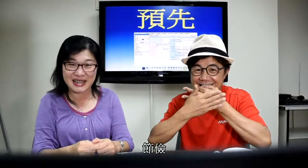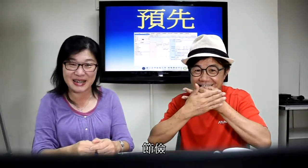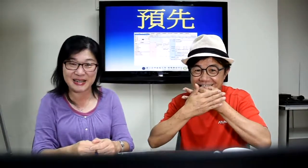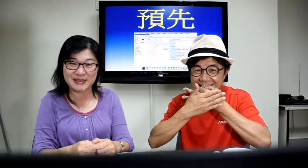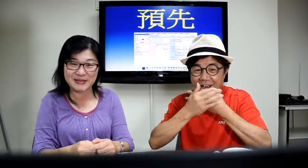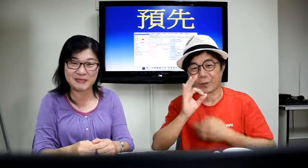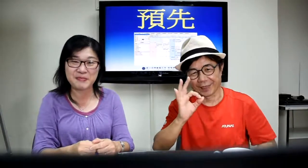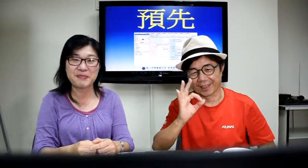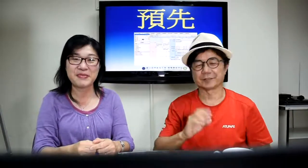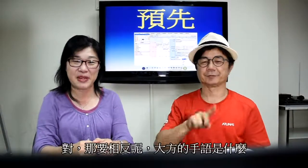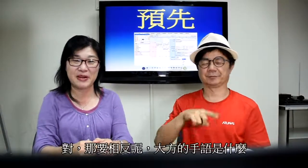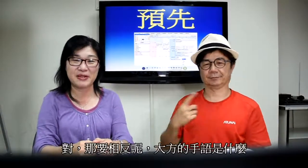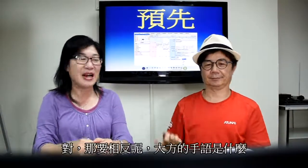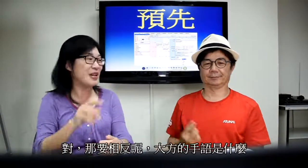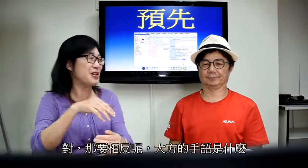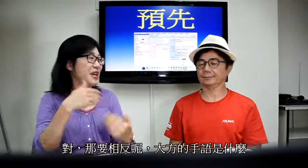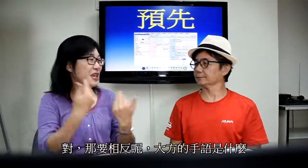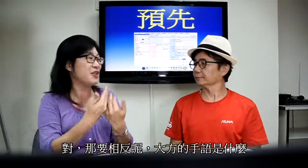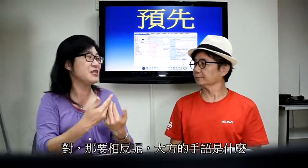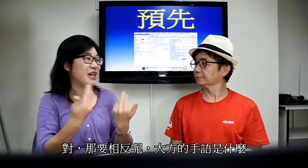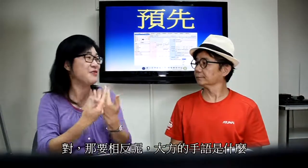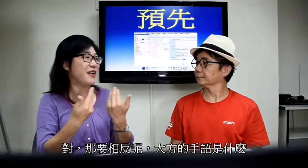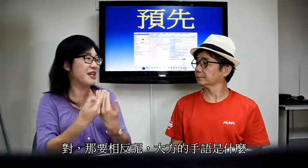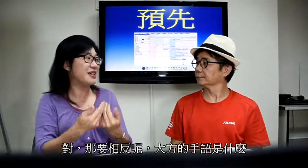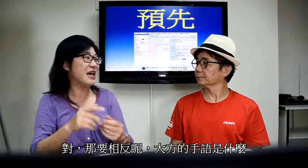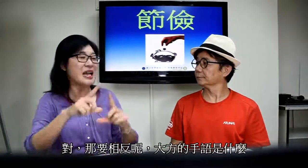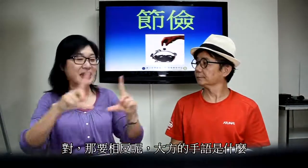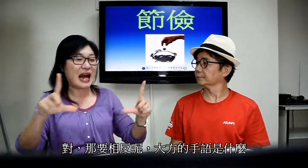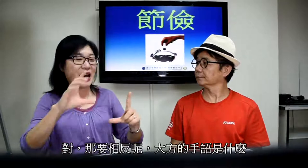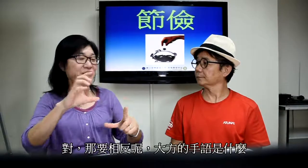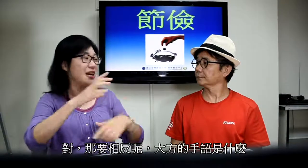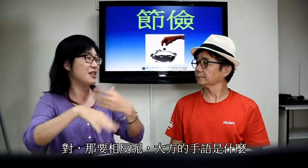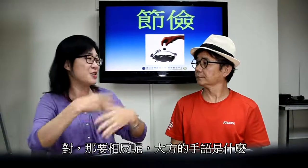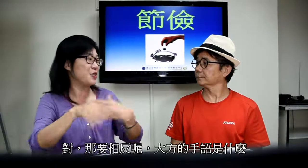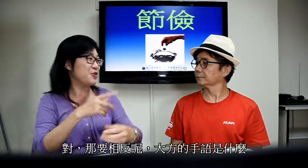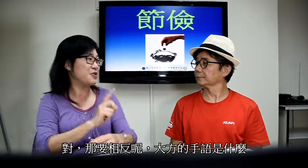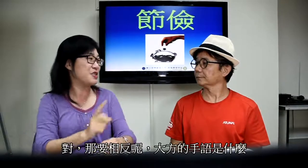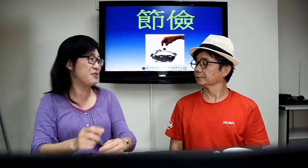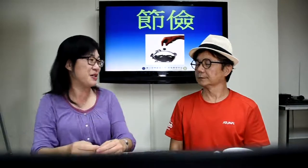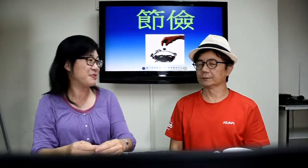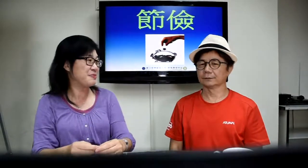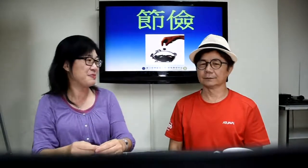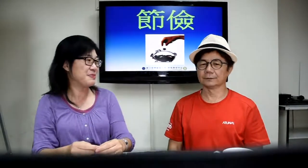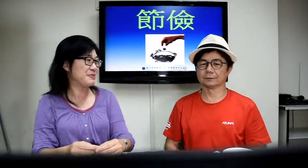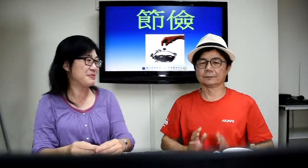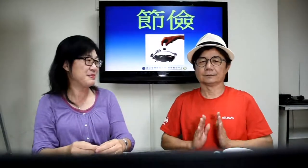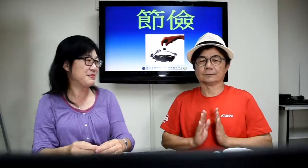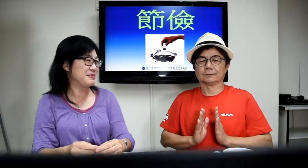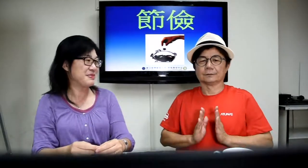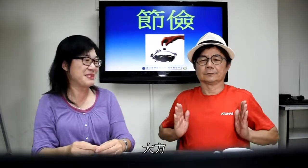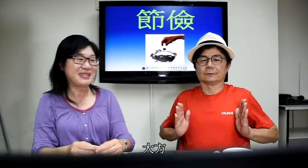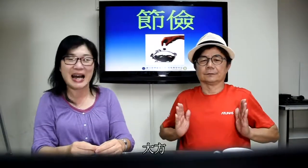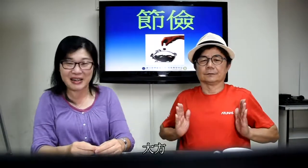节俭有啊，对，那叫相反呢。大方的手语是什么？大